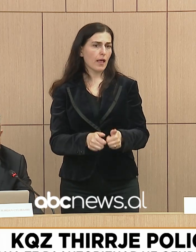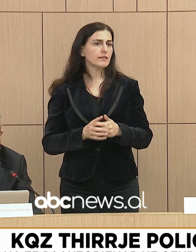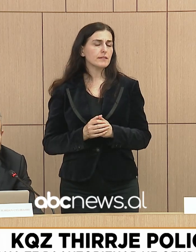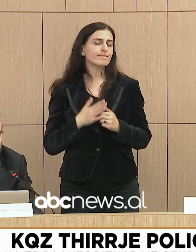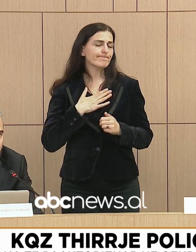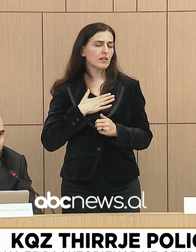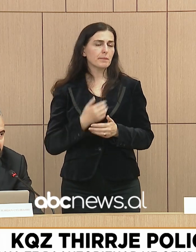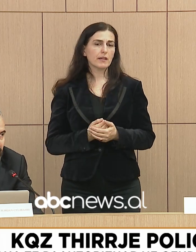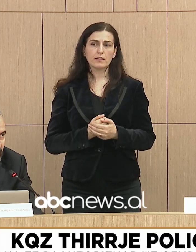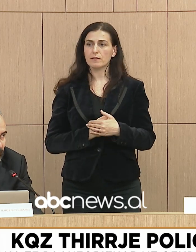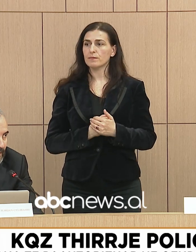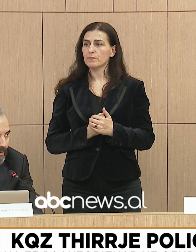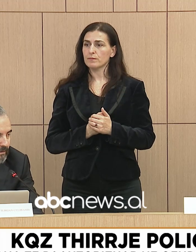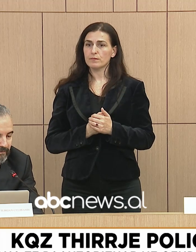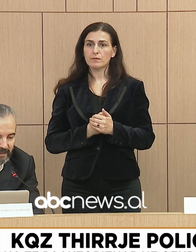Faleminderit.